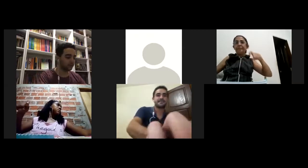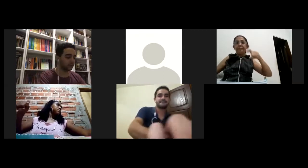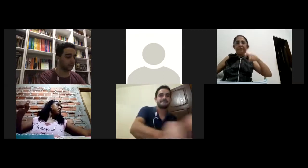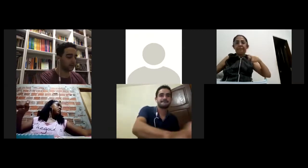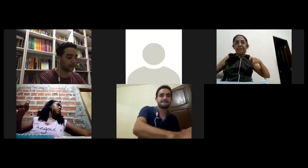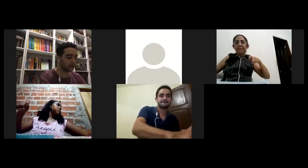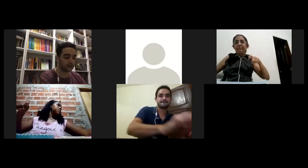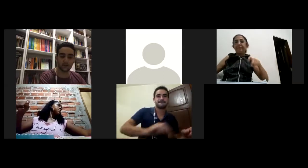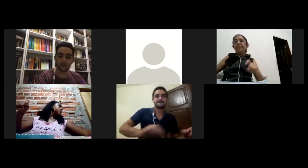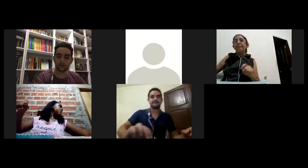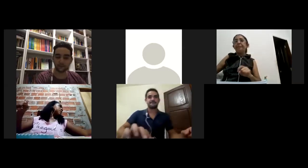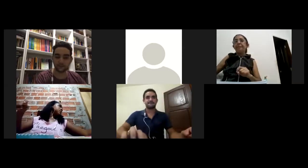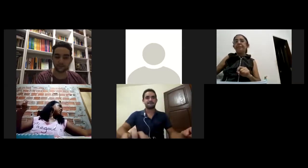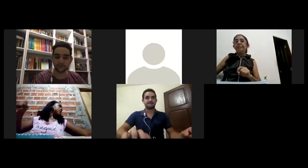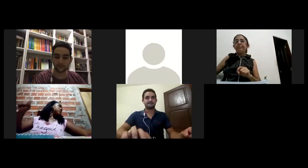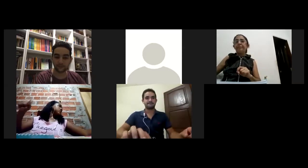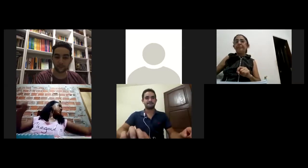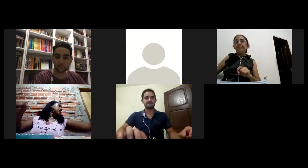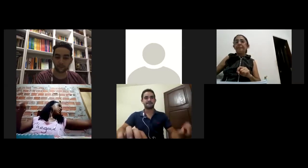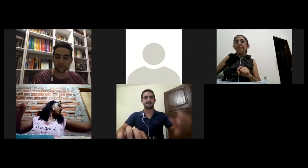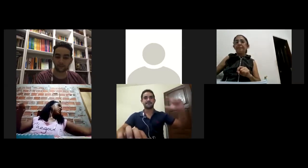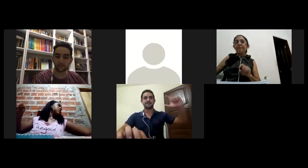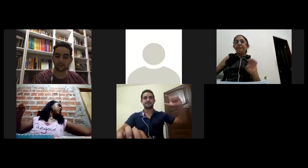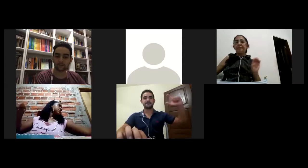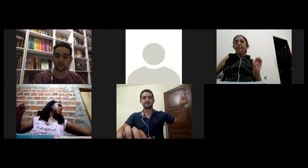Isso. C.